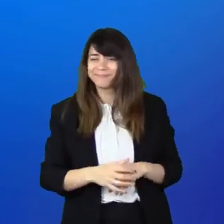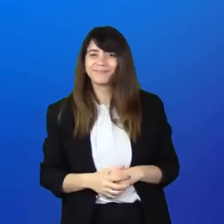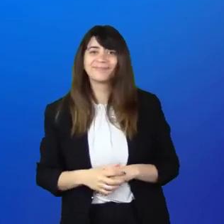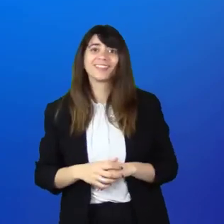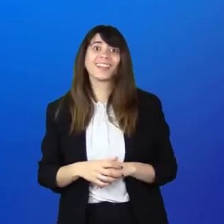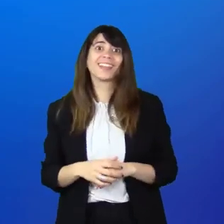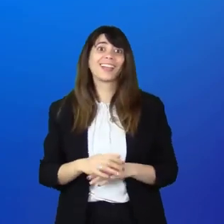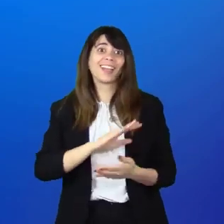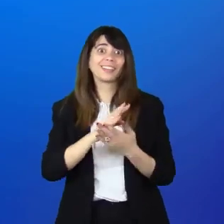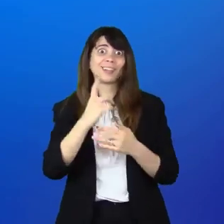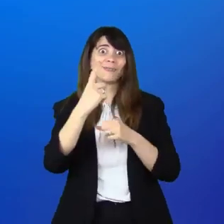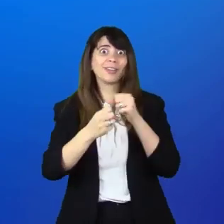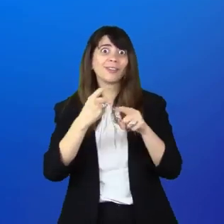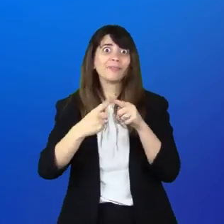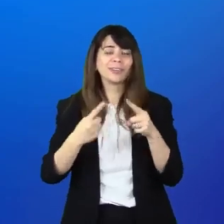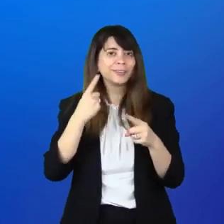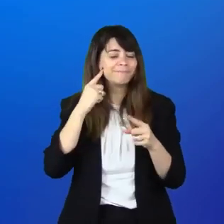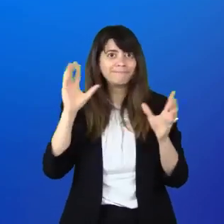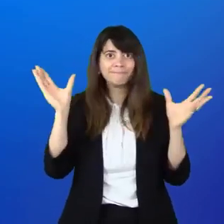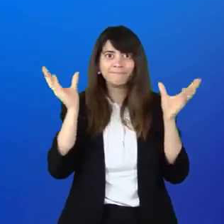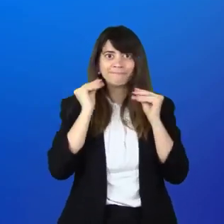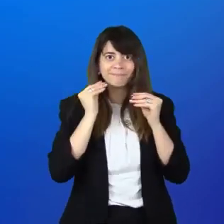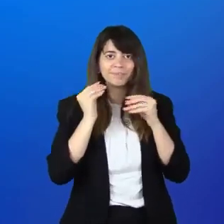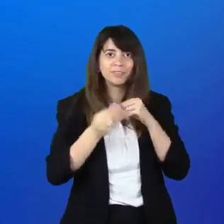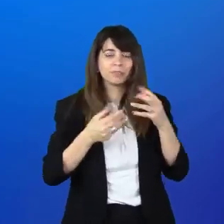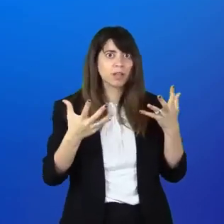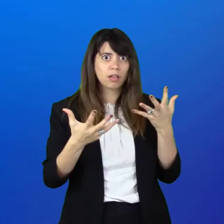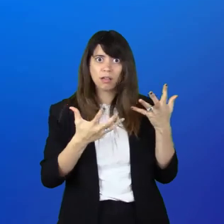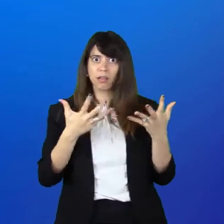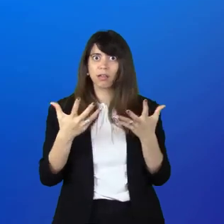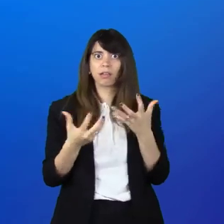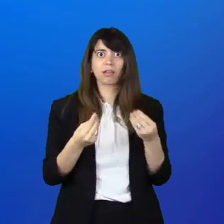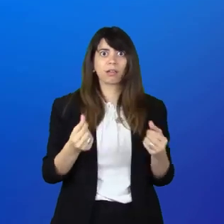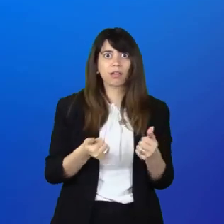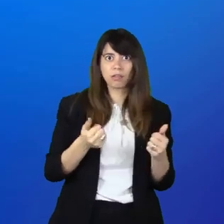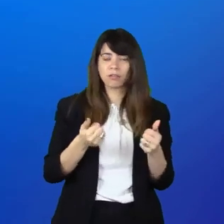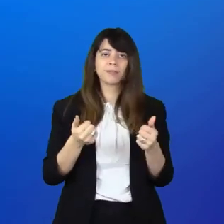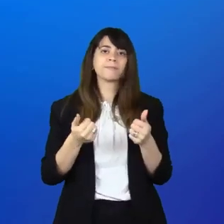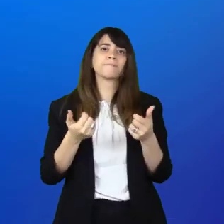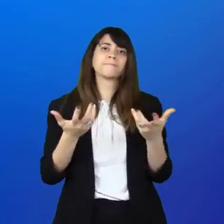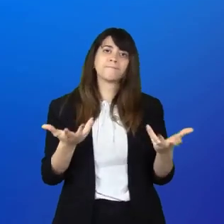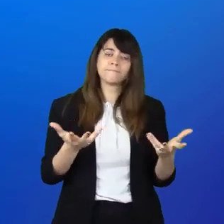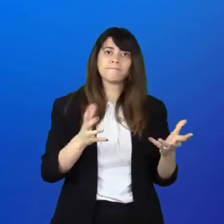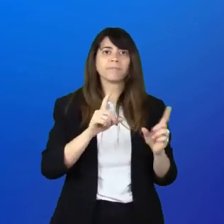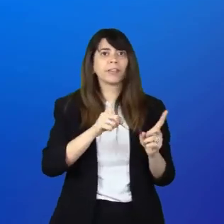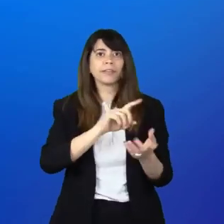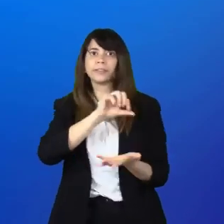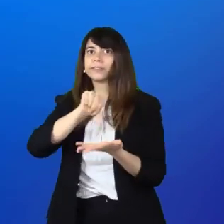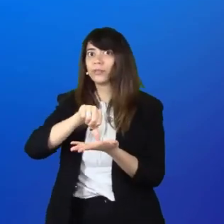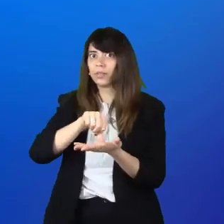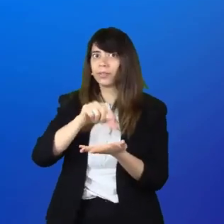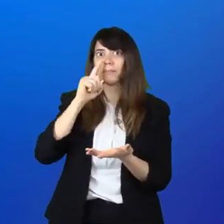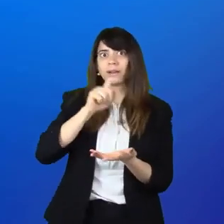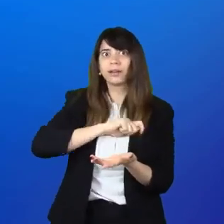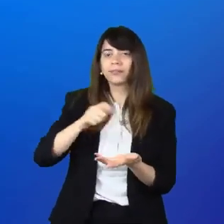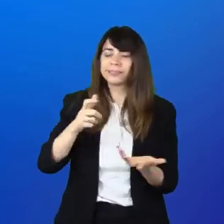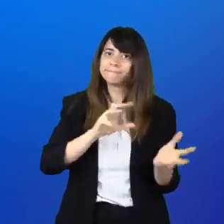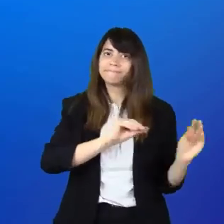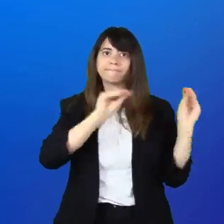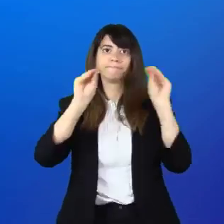y más o menos al año y medio perdí la audición. Mi familia no sabía qué hacer y bueno, debíamos ir a la ciudad, nos mudamos a Minas.